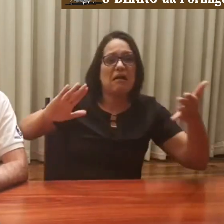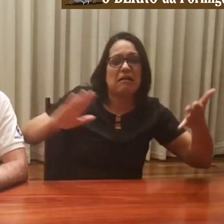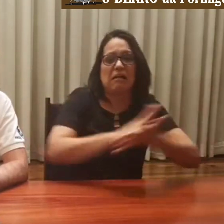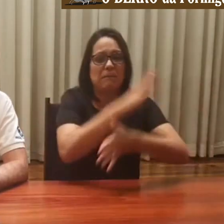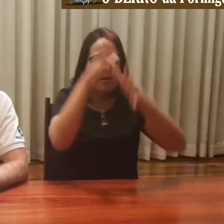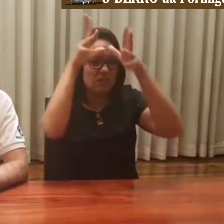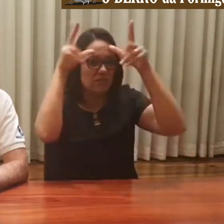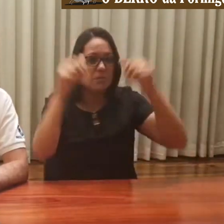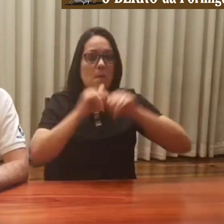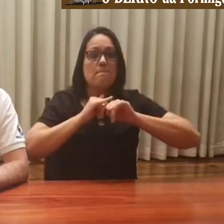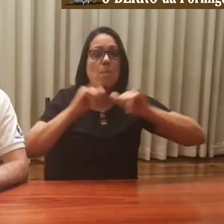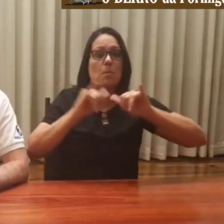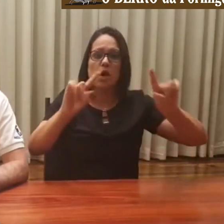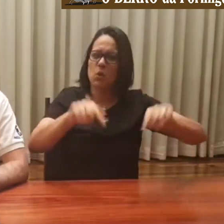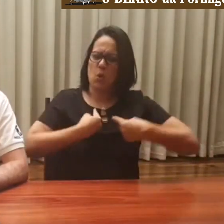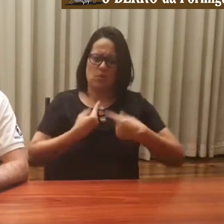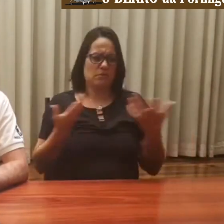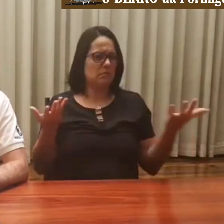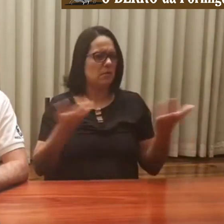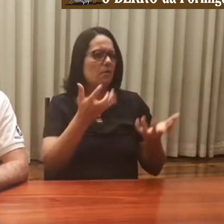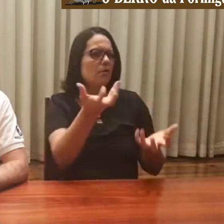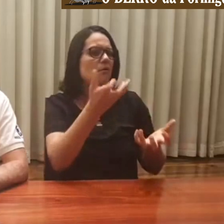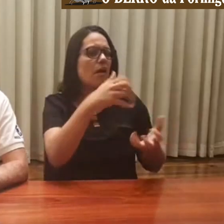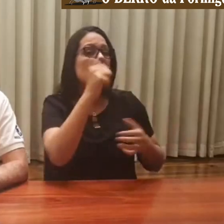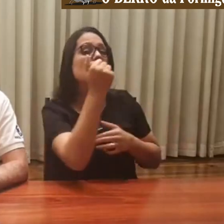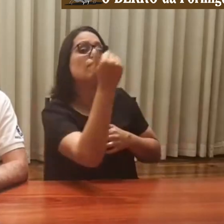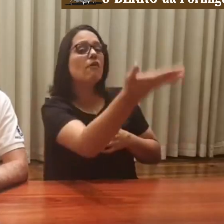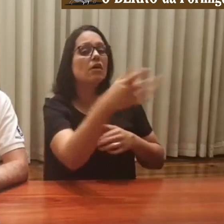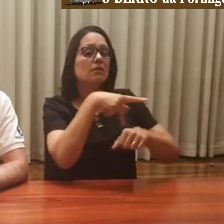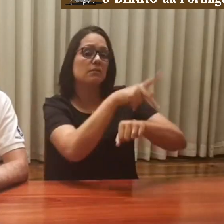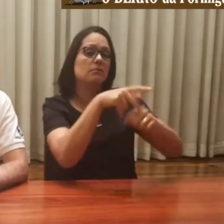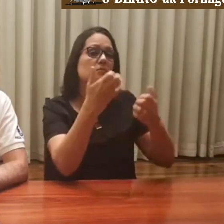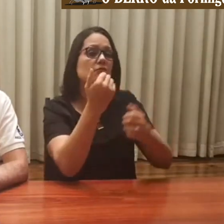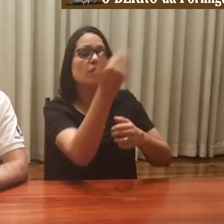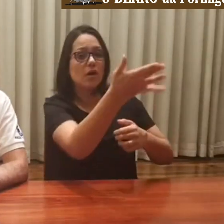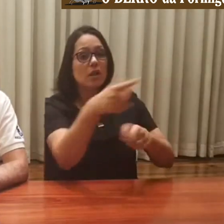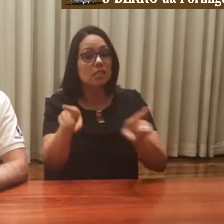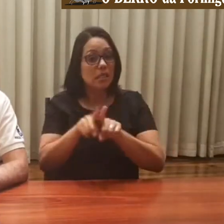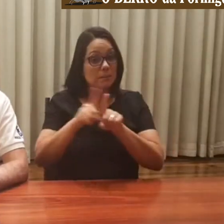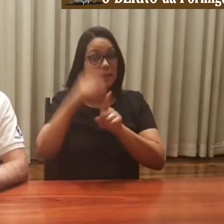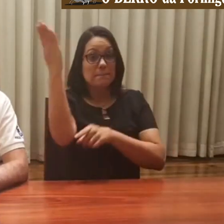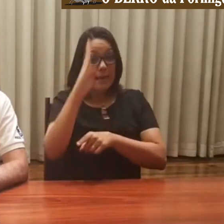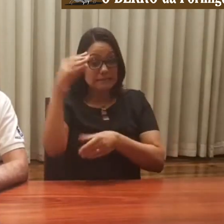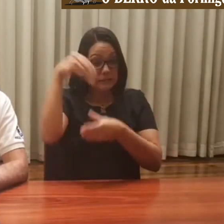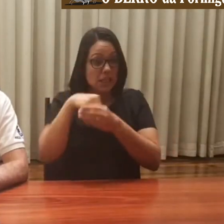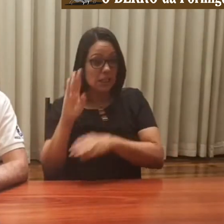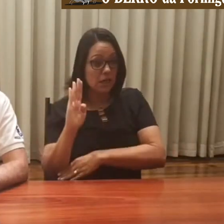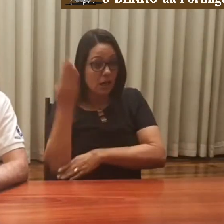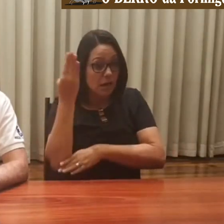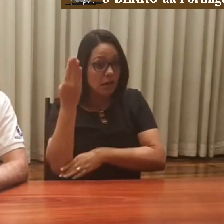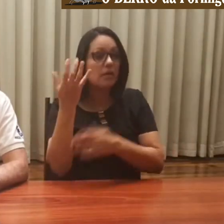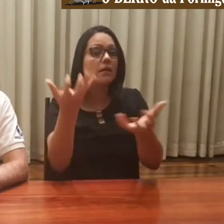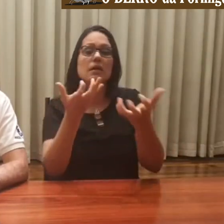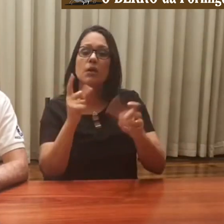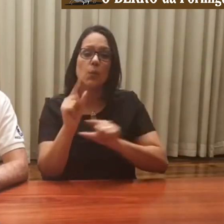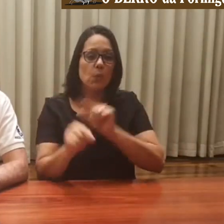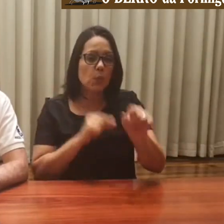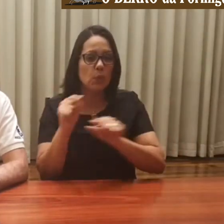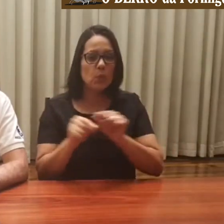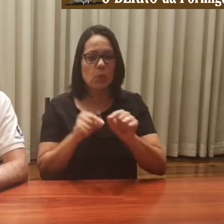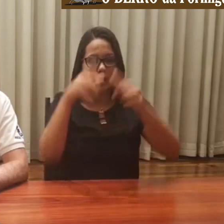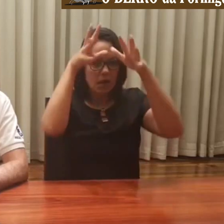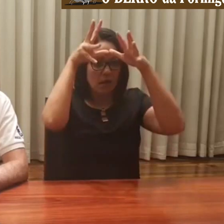uma propaganda contra nós. O que eles querem, na verdade, para falar de fora, e alguns traidores aqui dentro, eles querem fazer